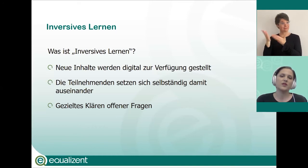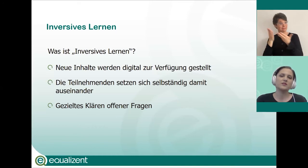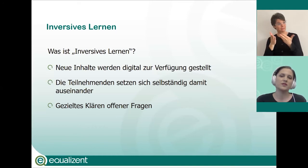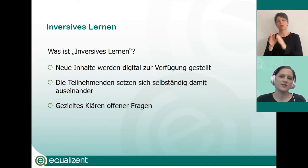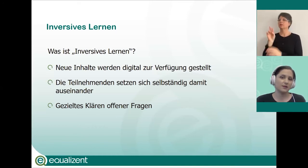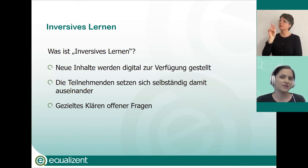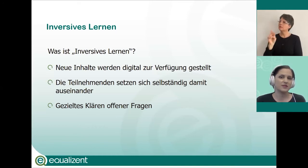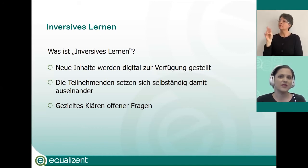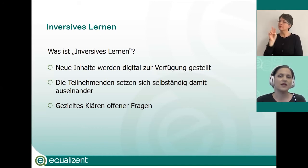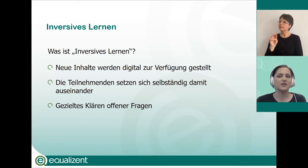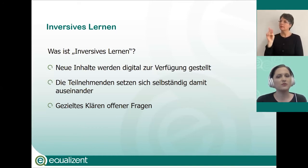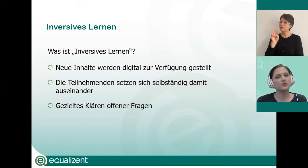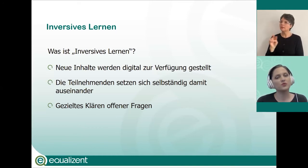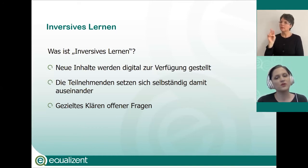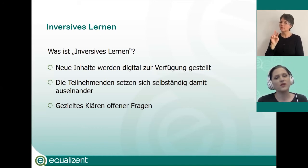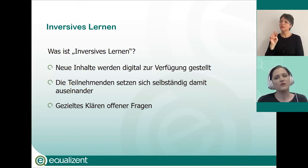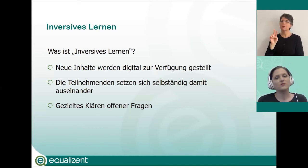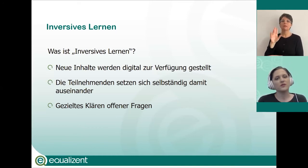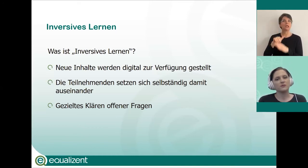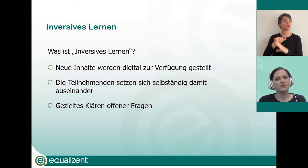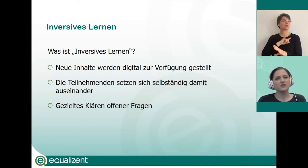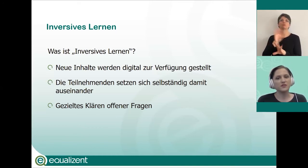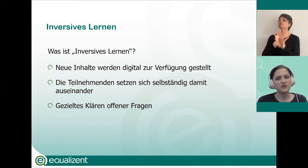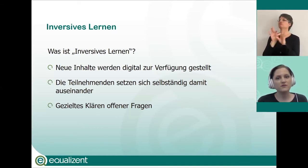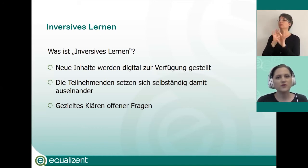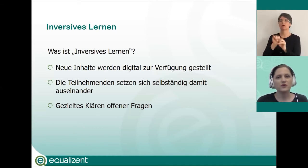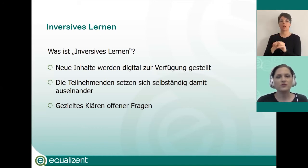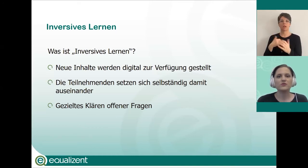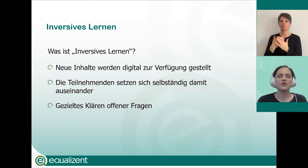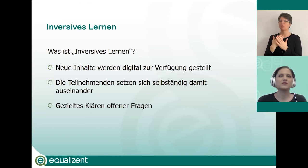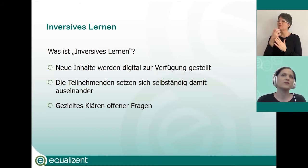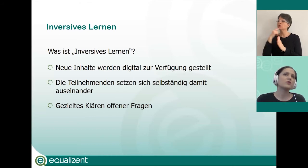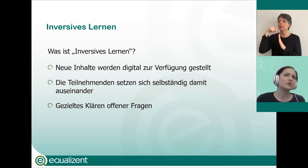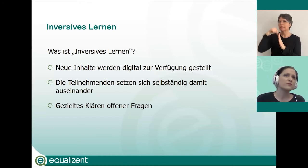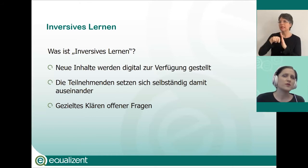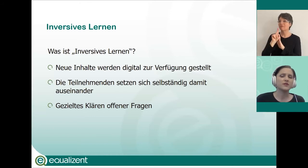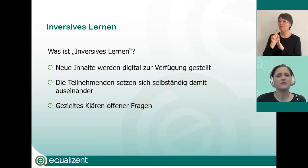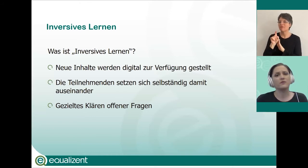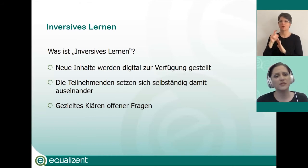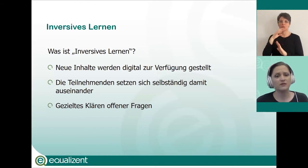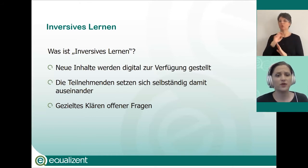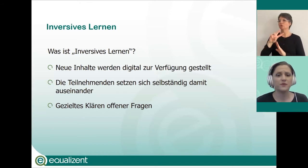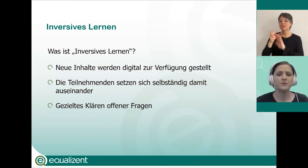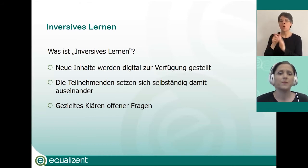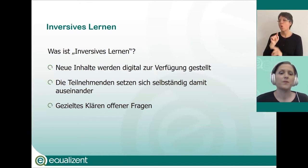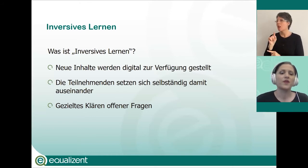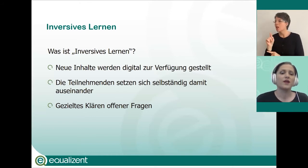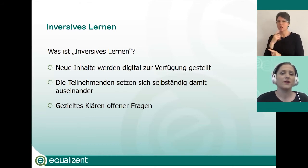Sie können sich selbst den Inhalt aussuchen, in dem sie sich vertiefen wollen oder den sie wiederholen wollen, den sie verbessern